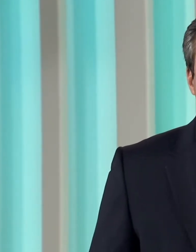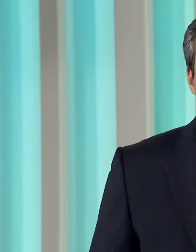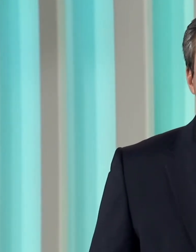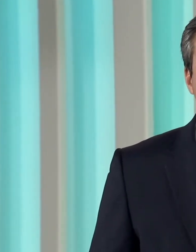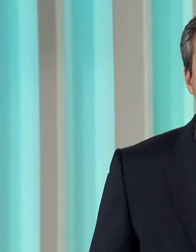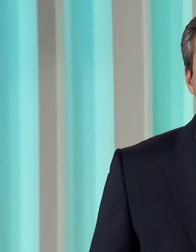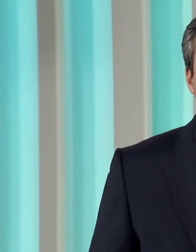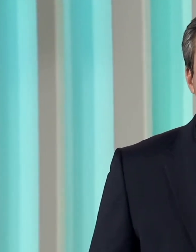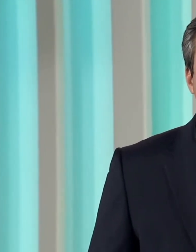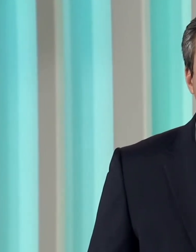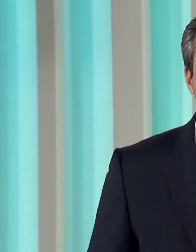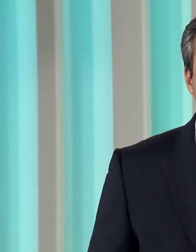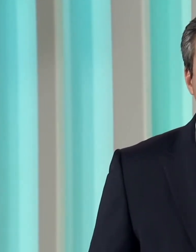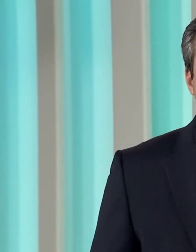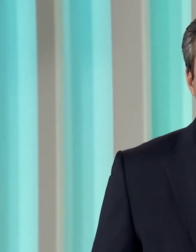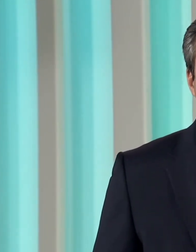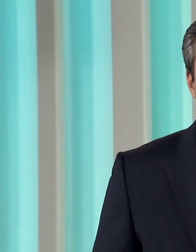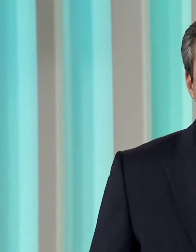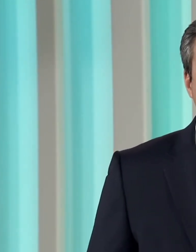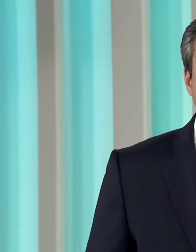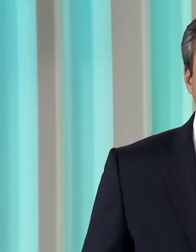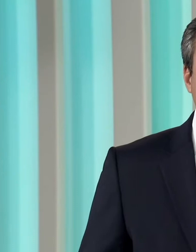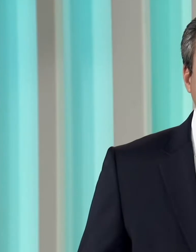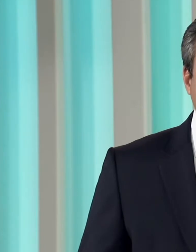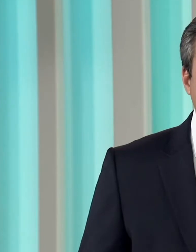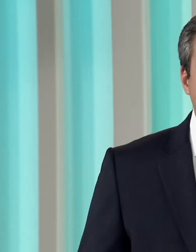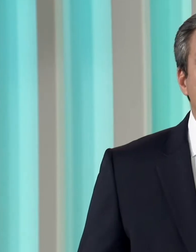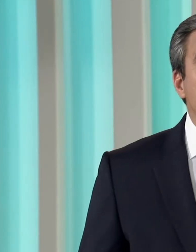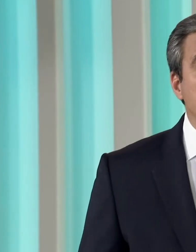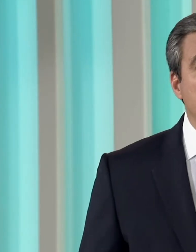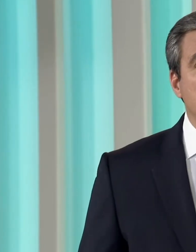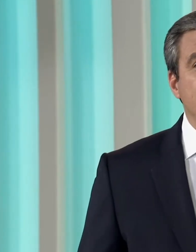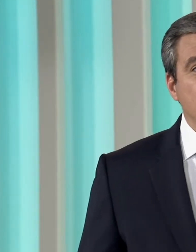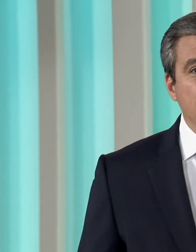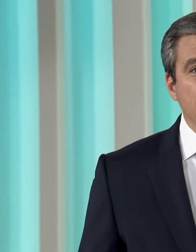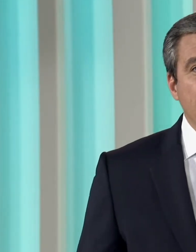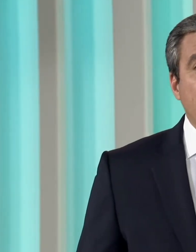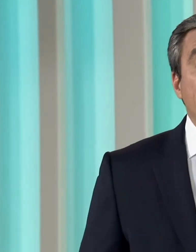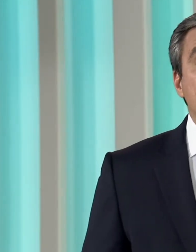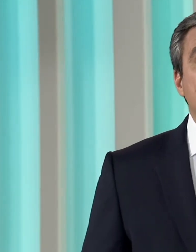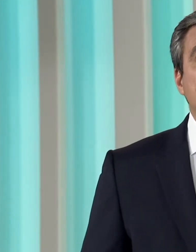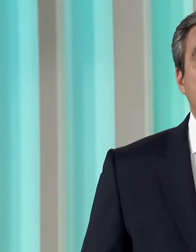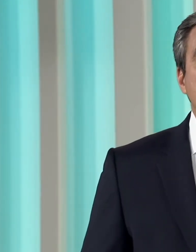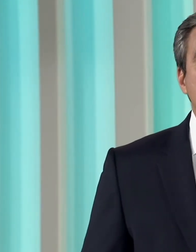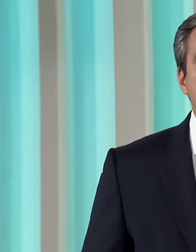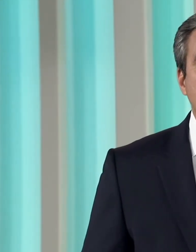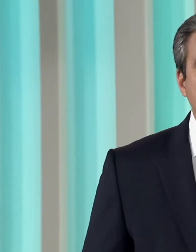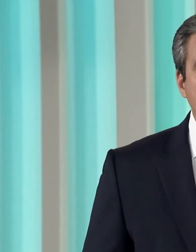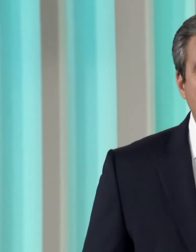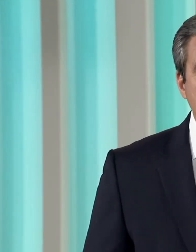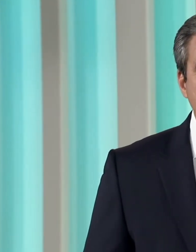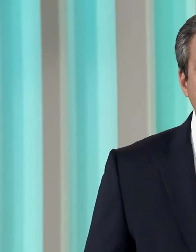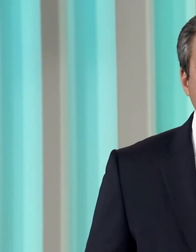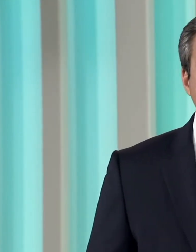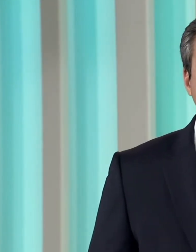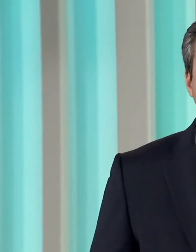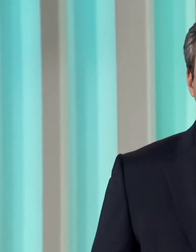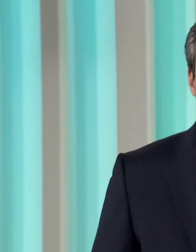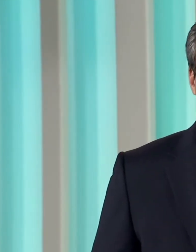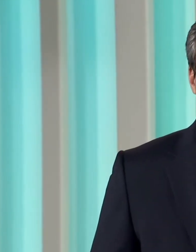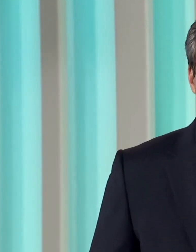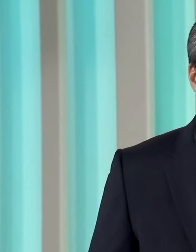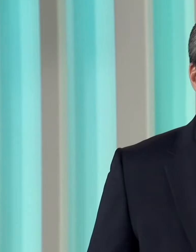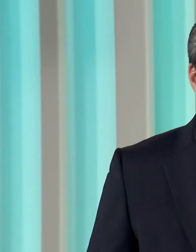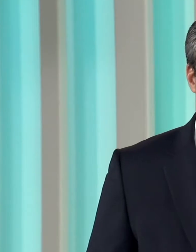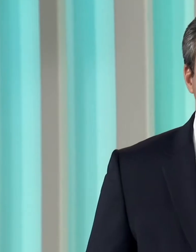promovido pela Agência Nacional de telecomunicações já a Claro Vivo e Tim arremataram os três lotes na